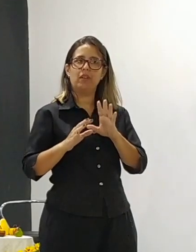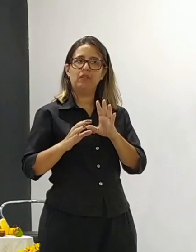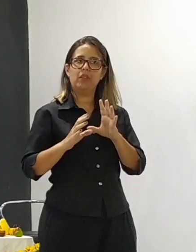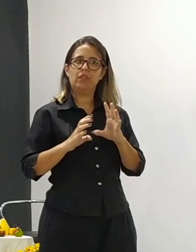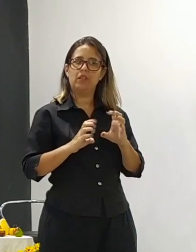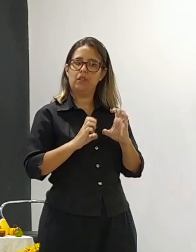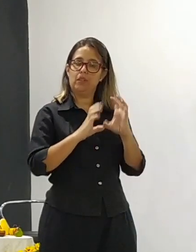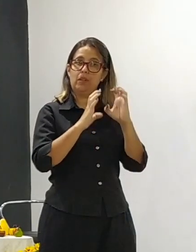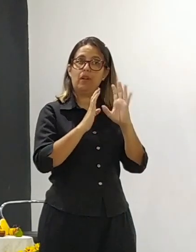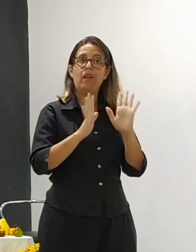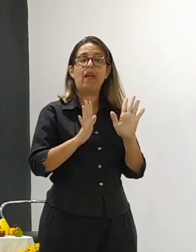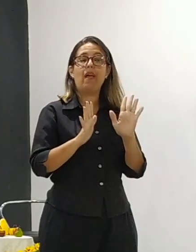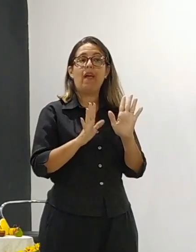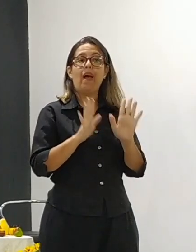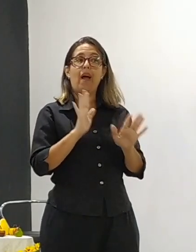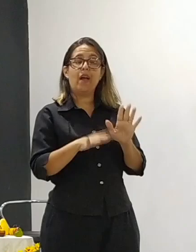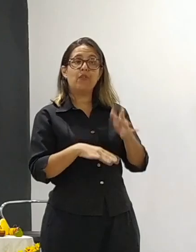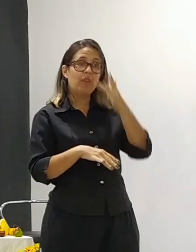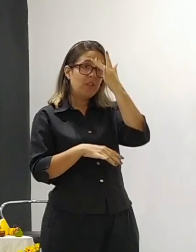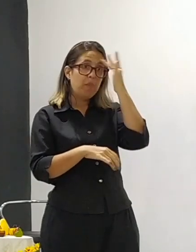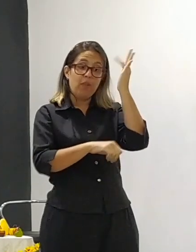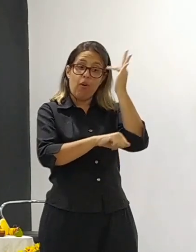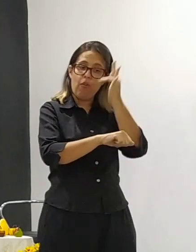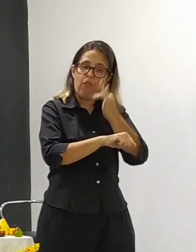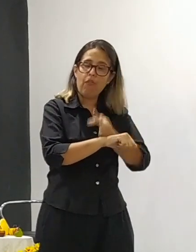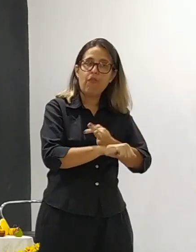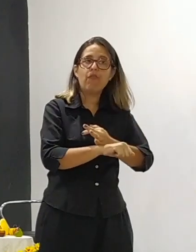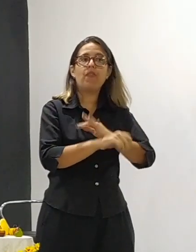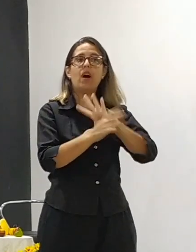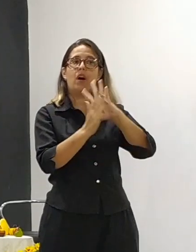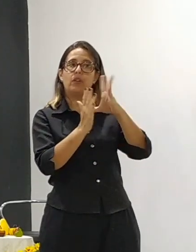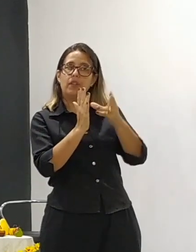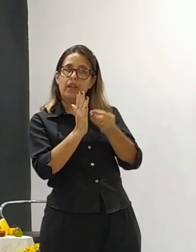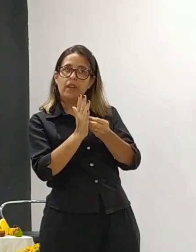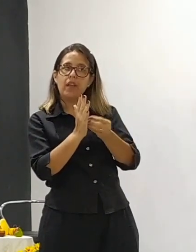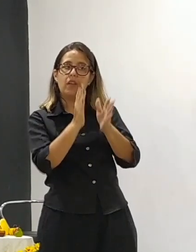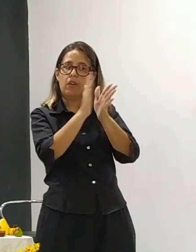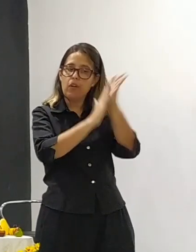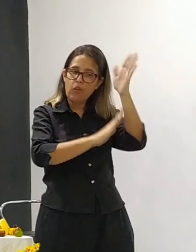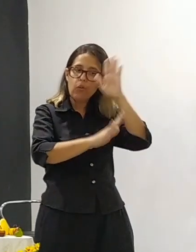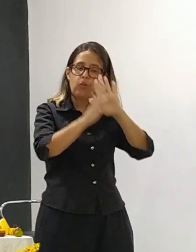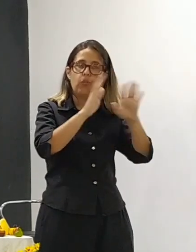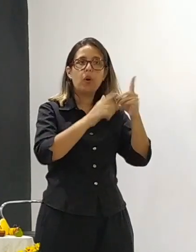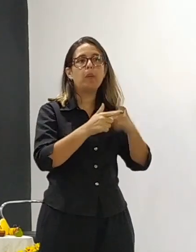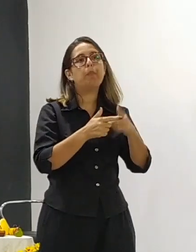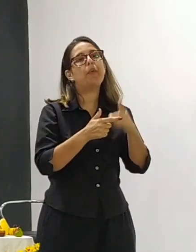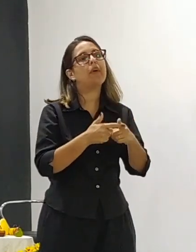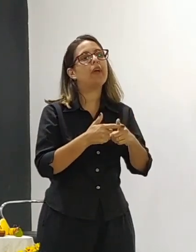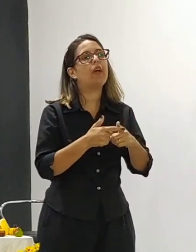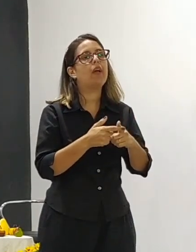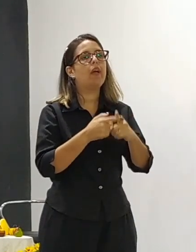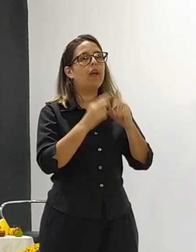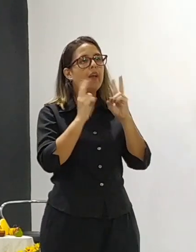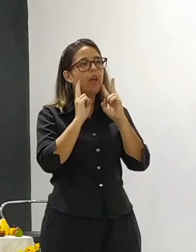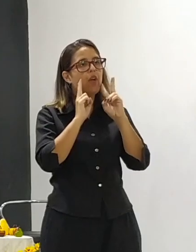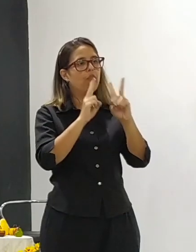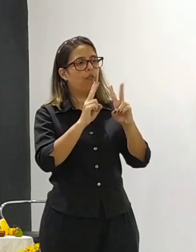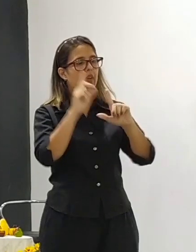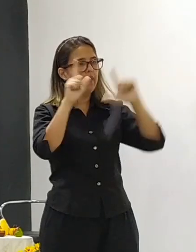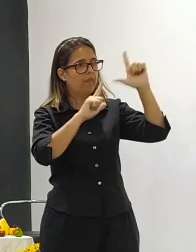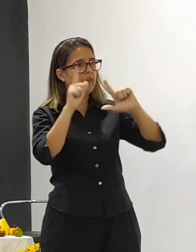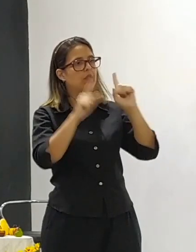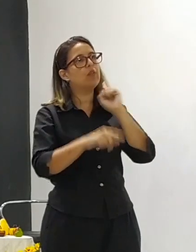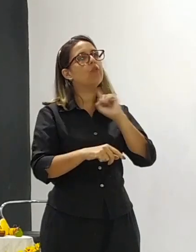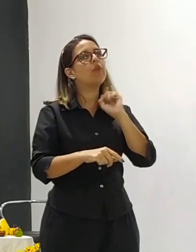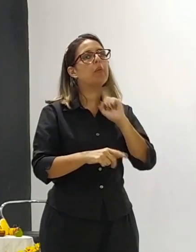cara deixa de vir para a igreja, deixa de vir cultuar a Deus, porque quer ver o jogo do Flamengo. Isso